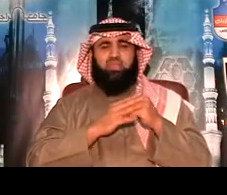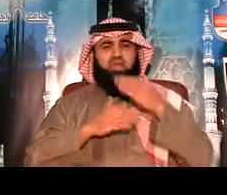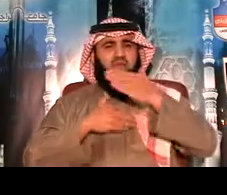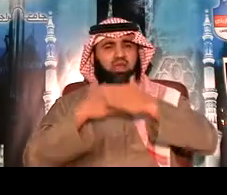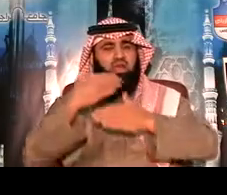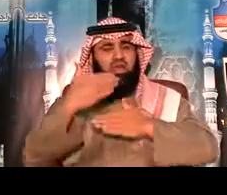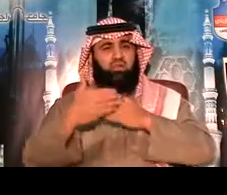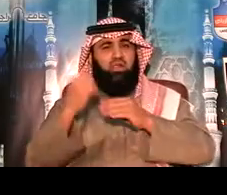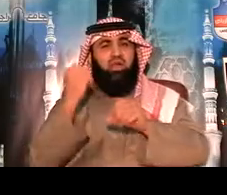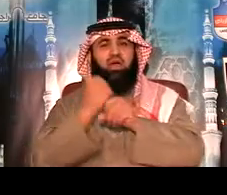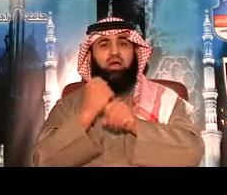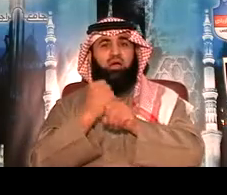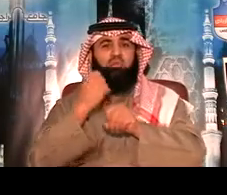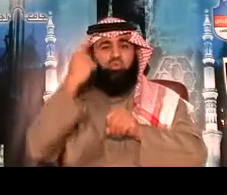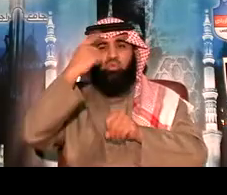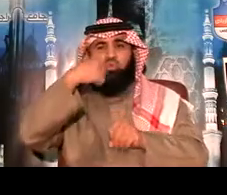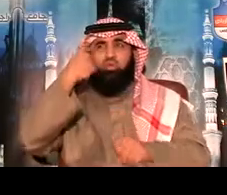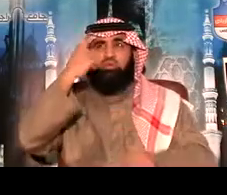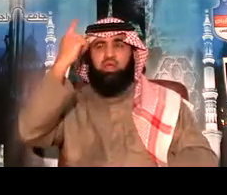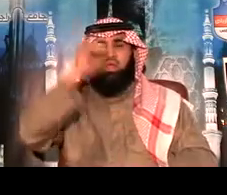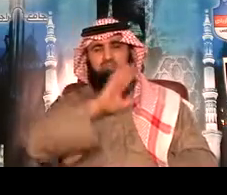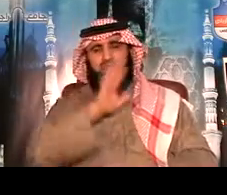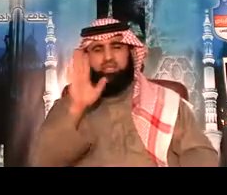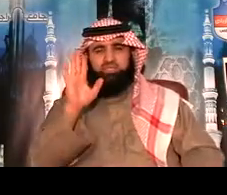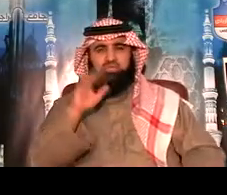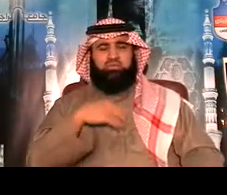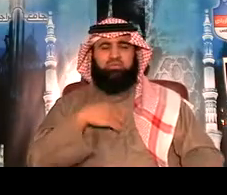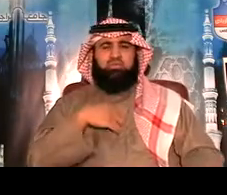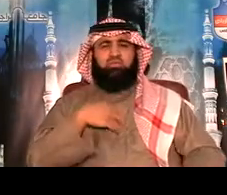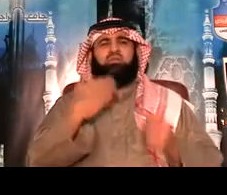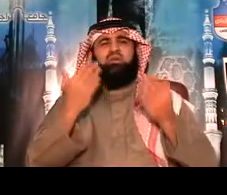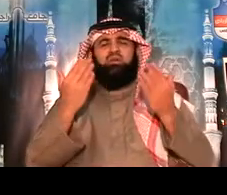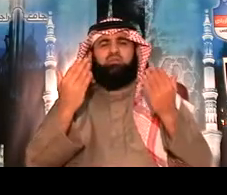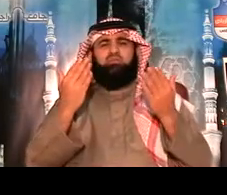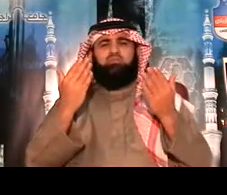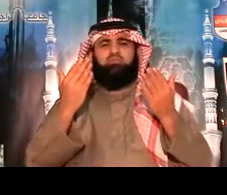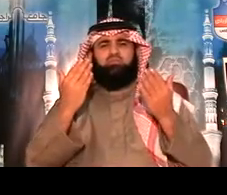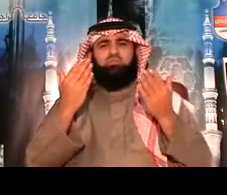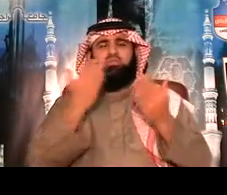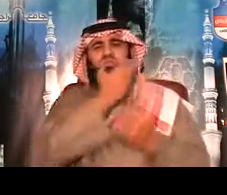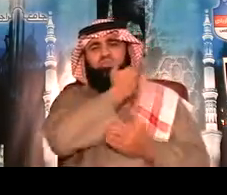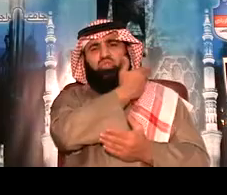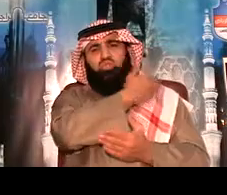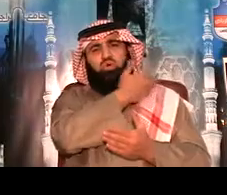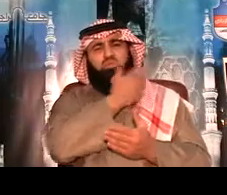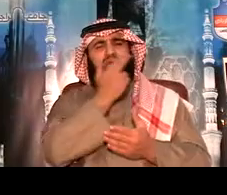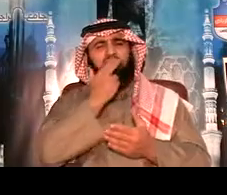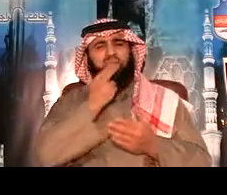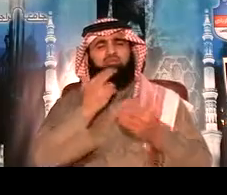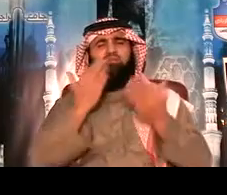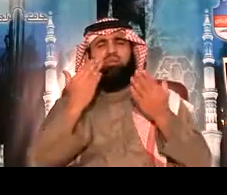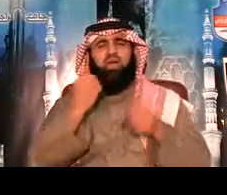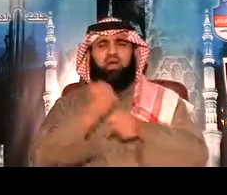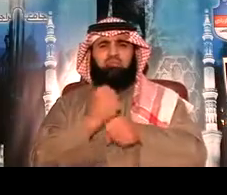يكون عملك لله جل وعلا. اللهم إنا نسألك توبة نصوحة وعملا صالحا